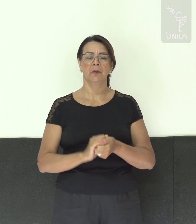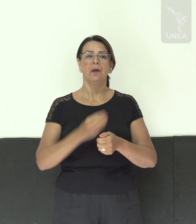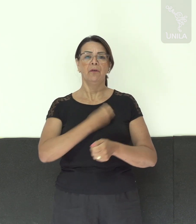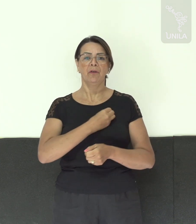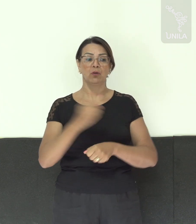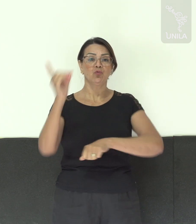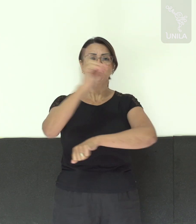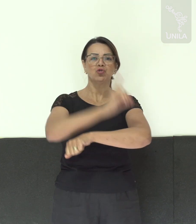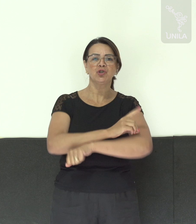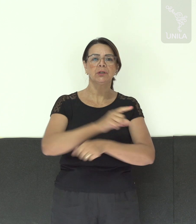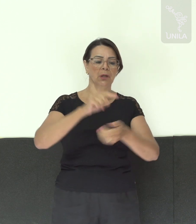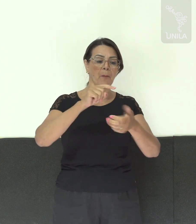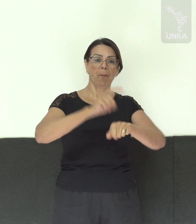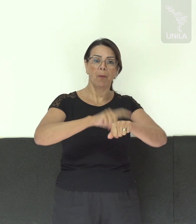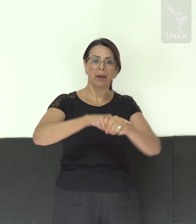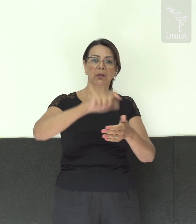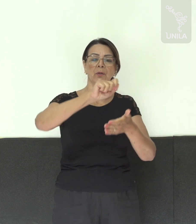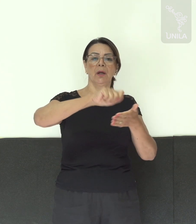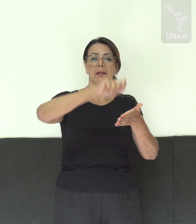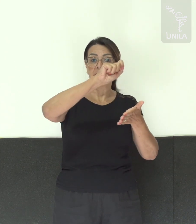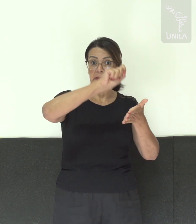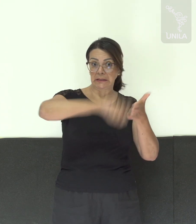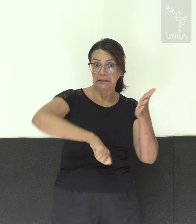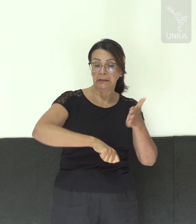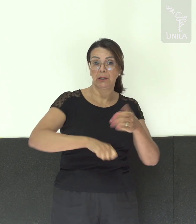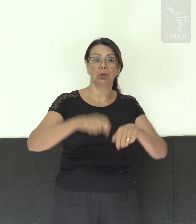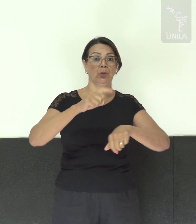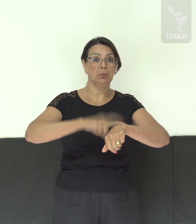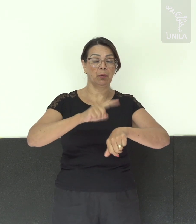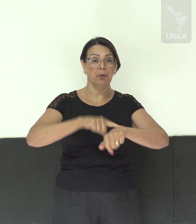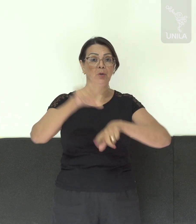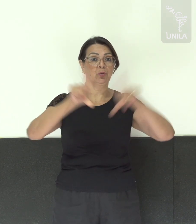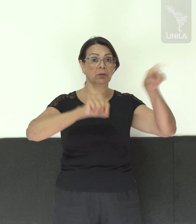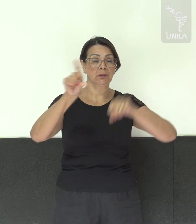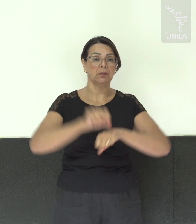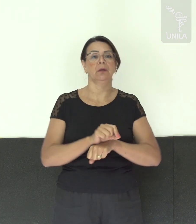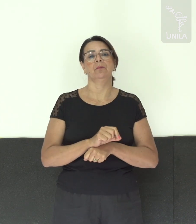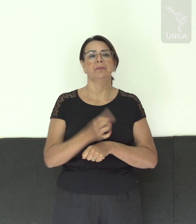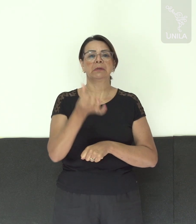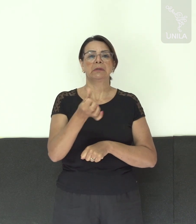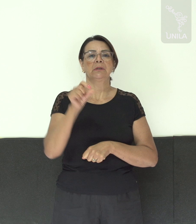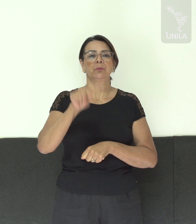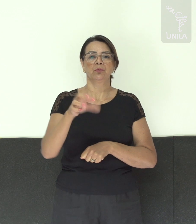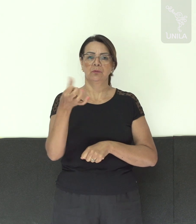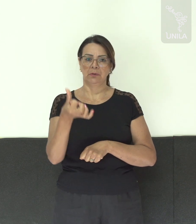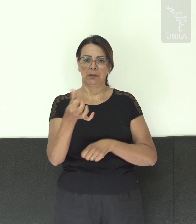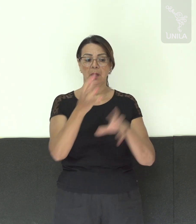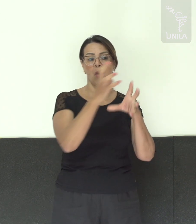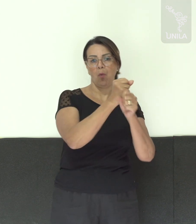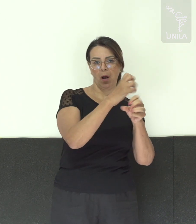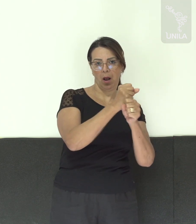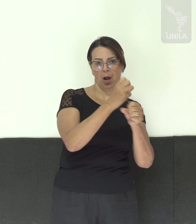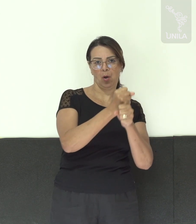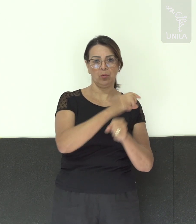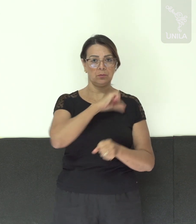de inscrição do estudante no presente processo seletivo. 6.6. No cálculo mencionado